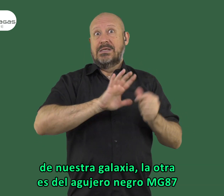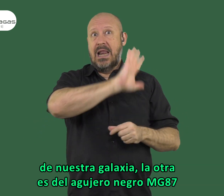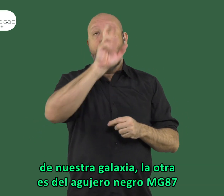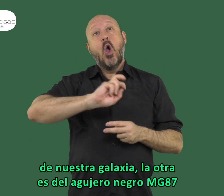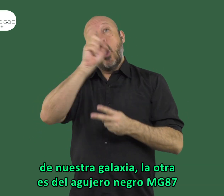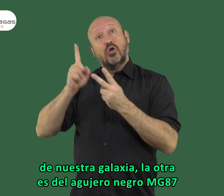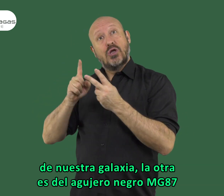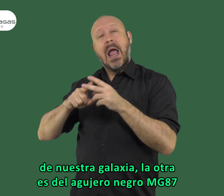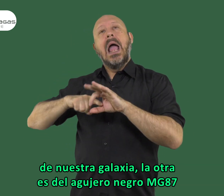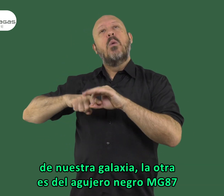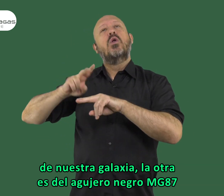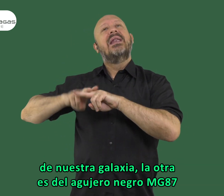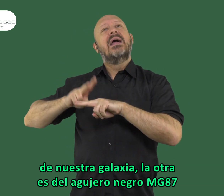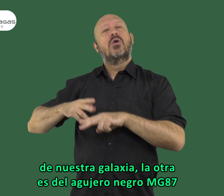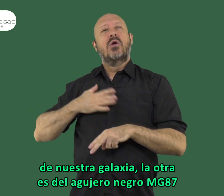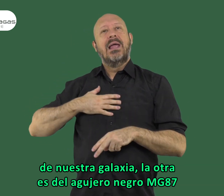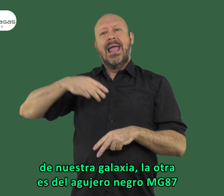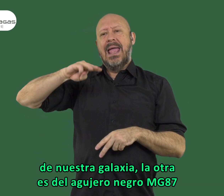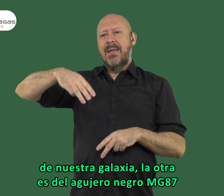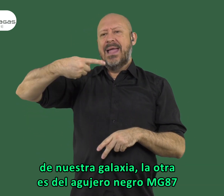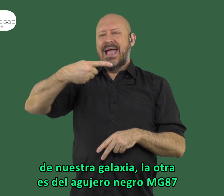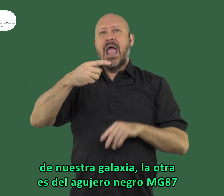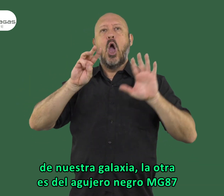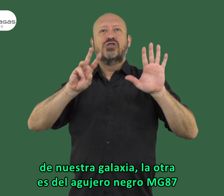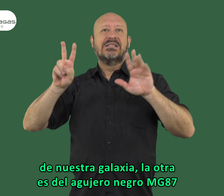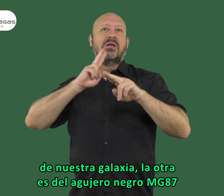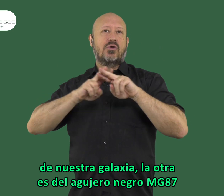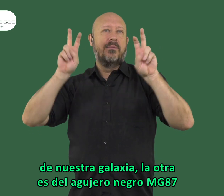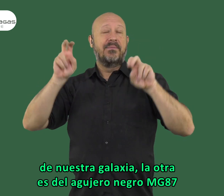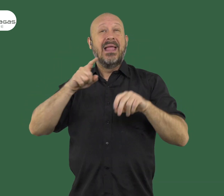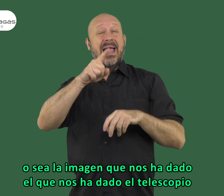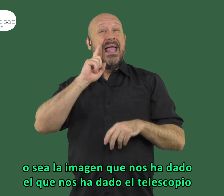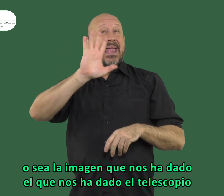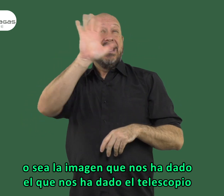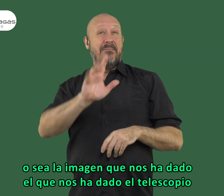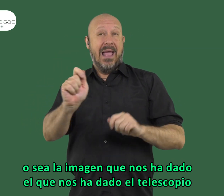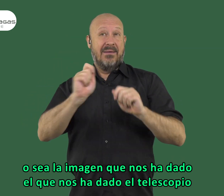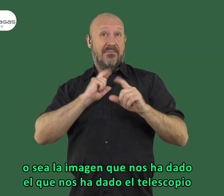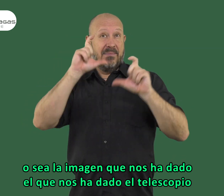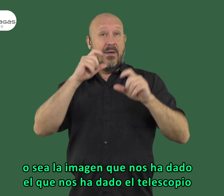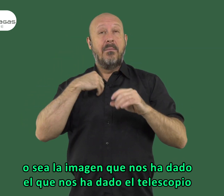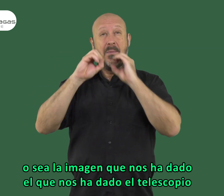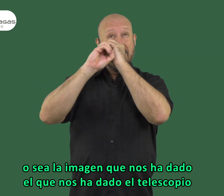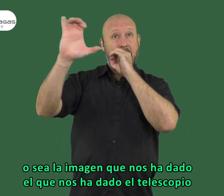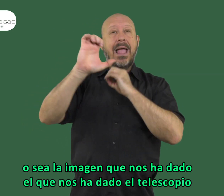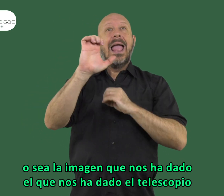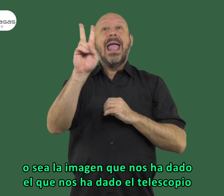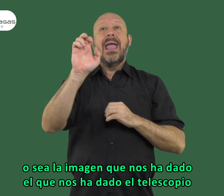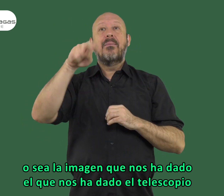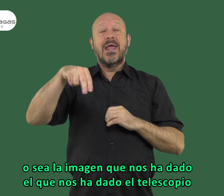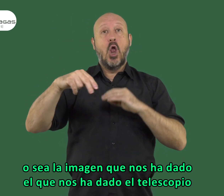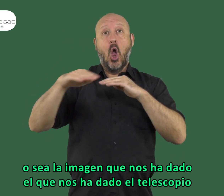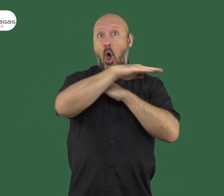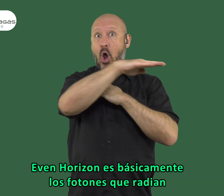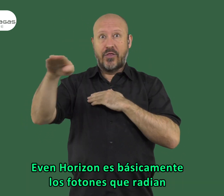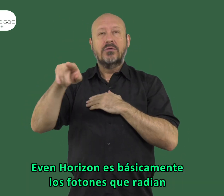de nuestra galaxia, la otra es del agujero negro MG87. O sea, la imagen que nos ha dado el telescopio